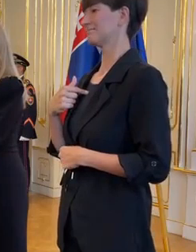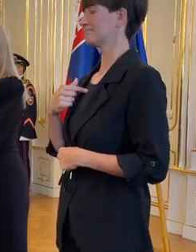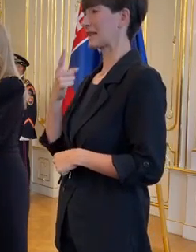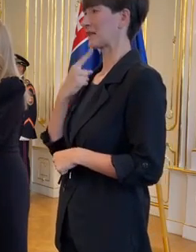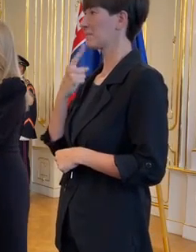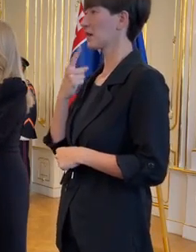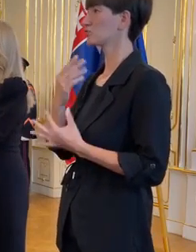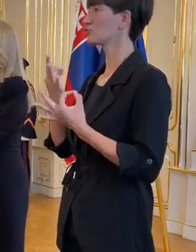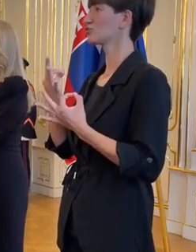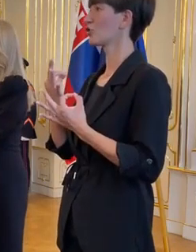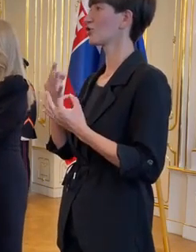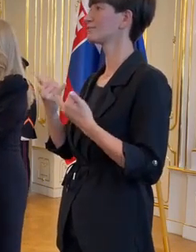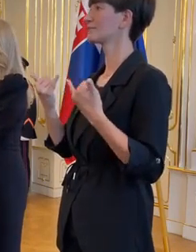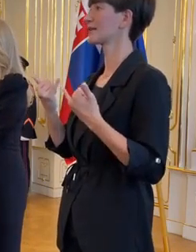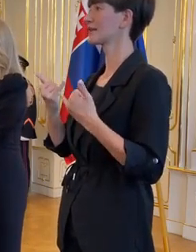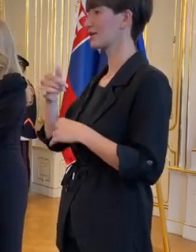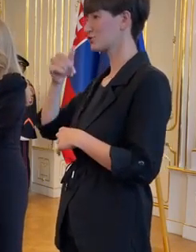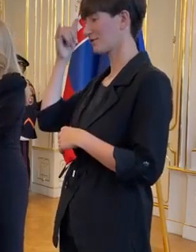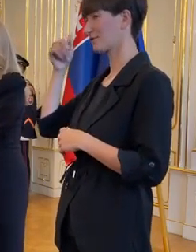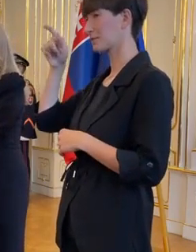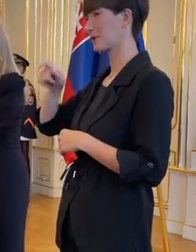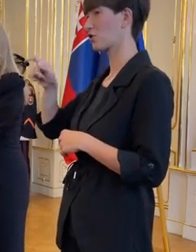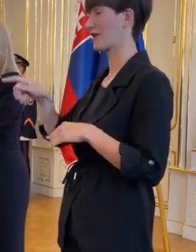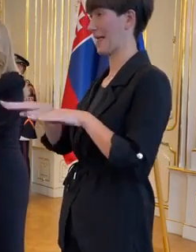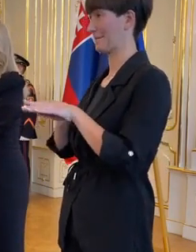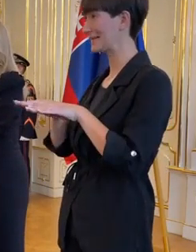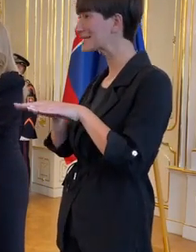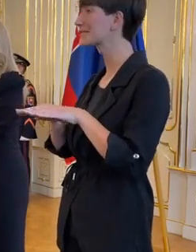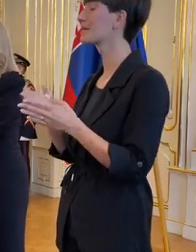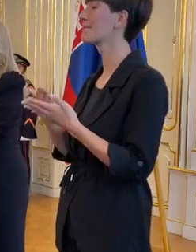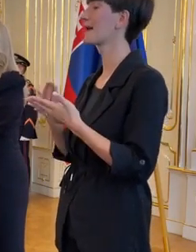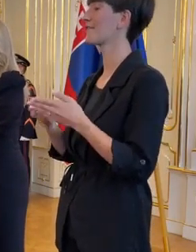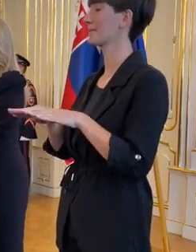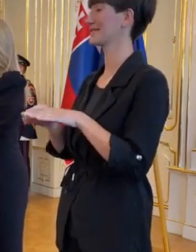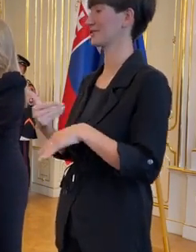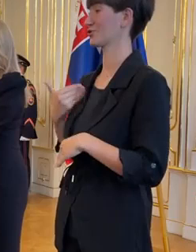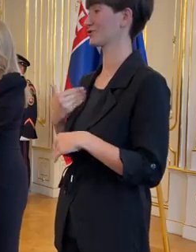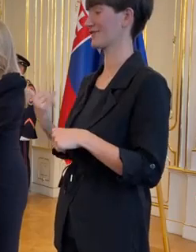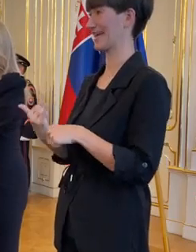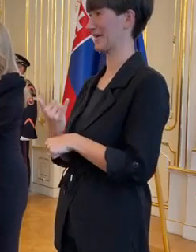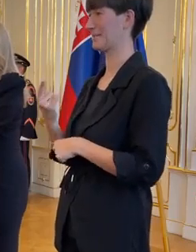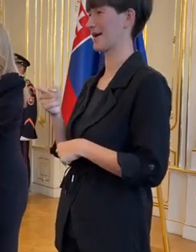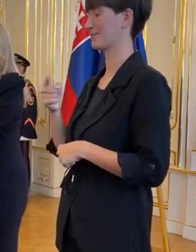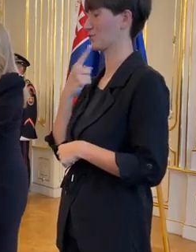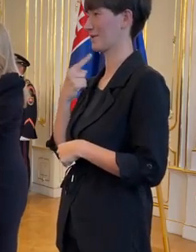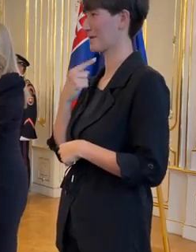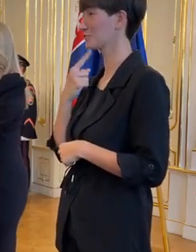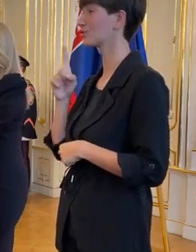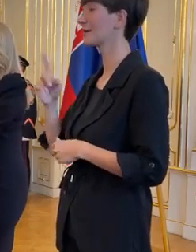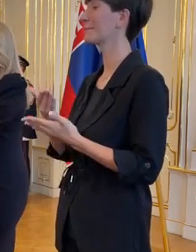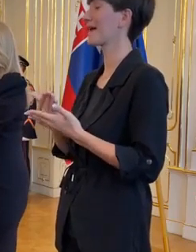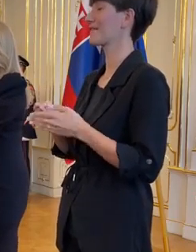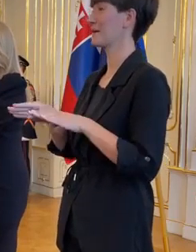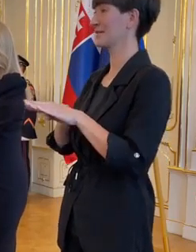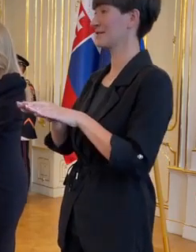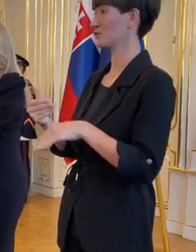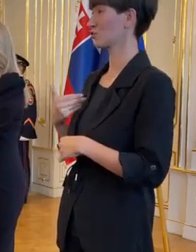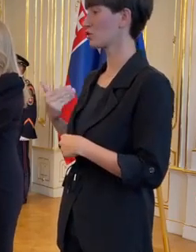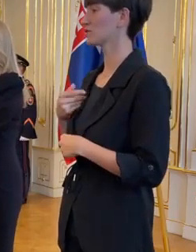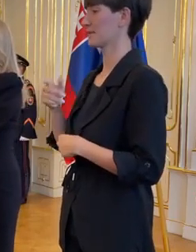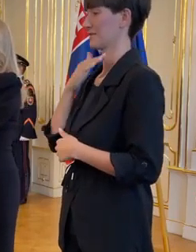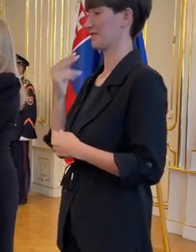ministrami, ktorých som dnes vymenovala, chýba minister alebo ministerka školstva. Hoci práve rezort školstva patrí medzi tie,